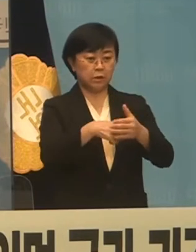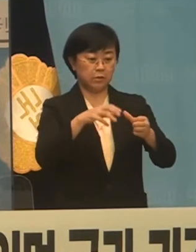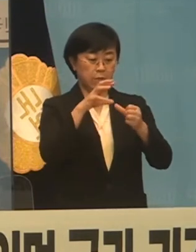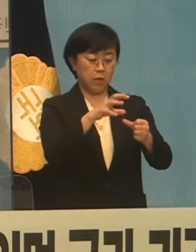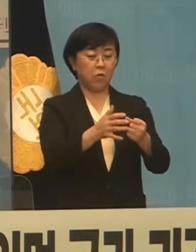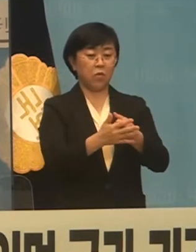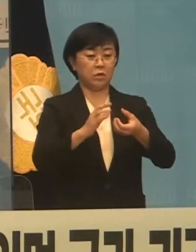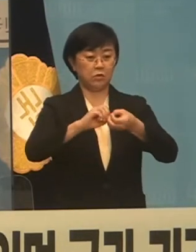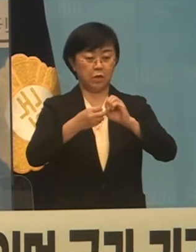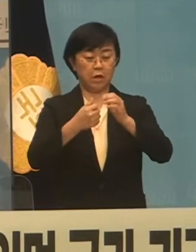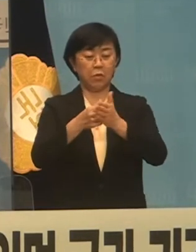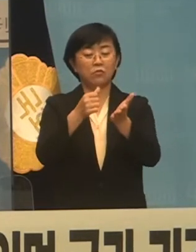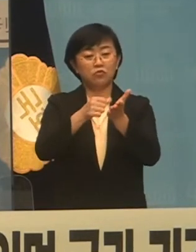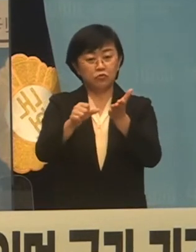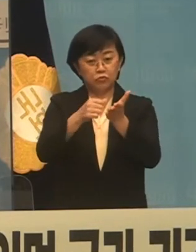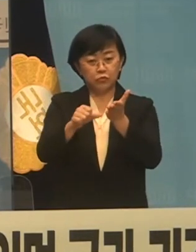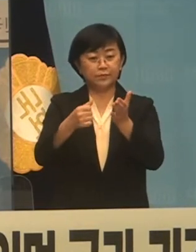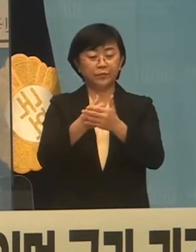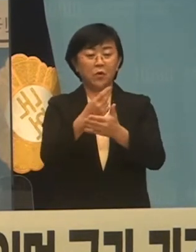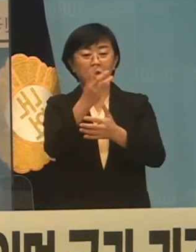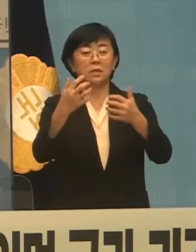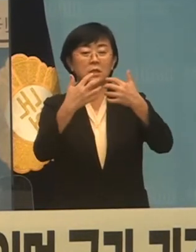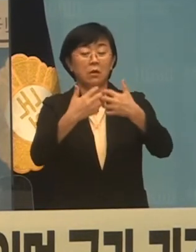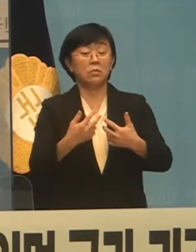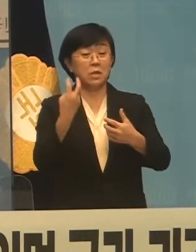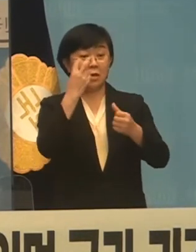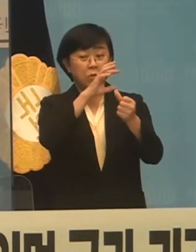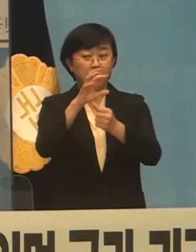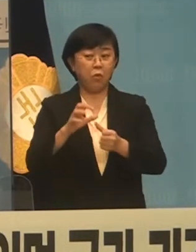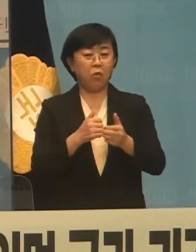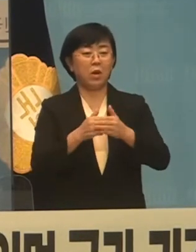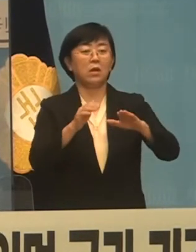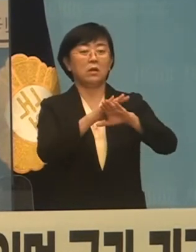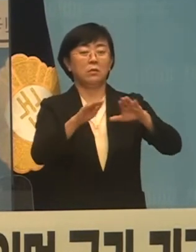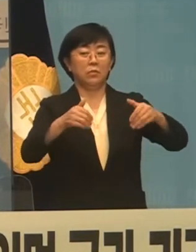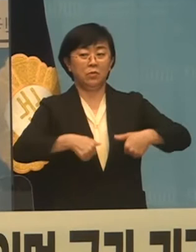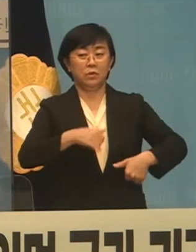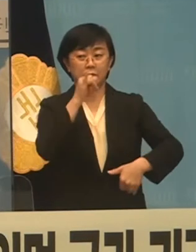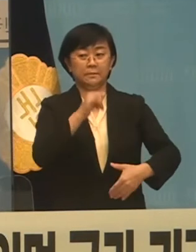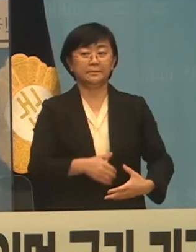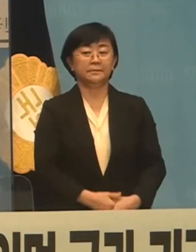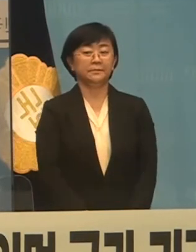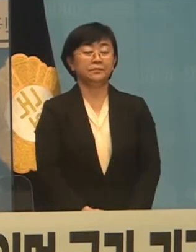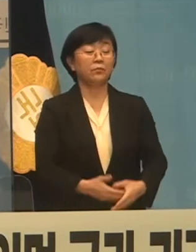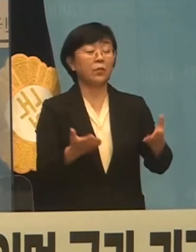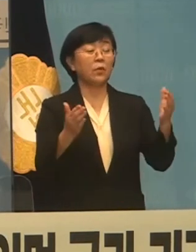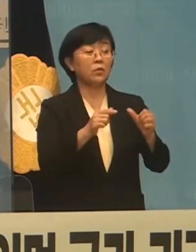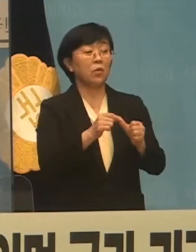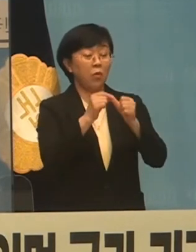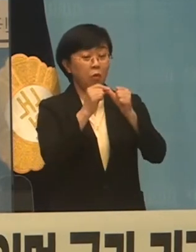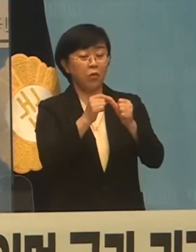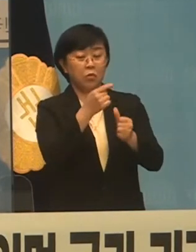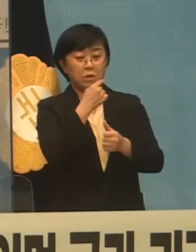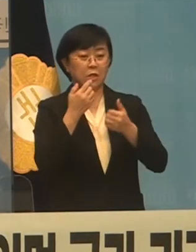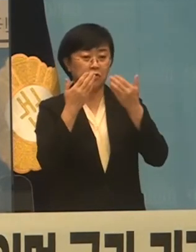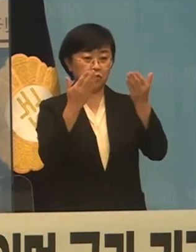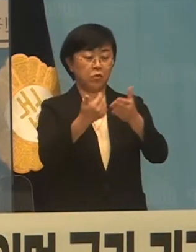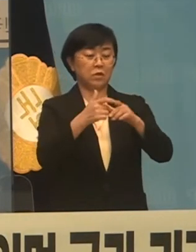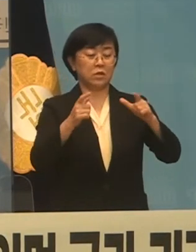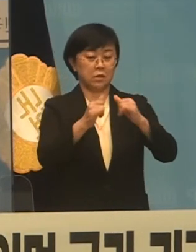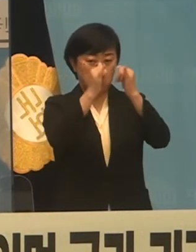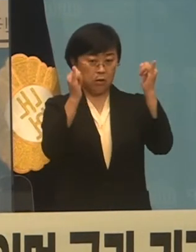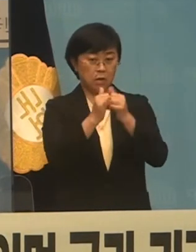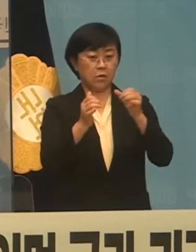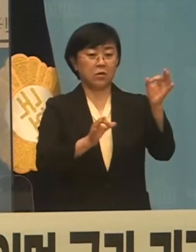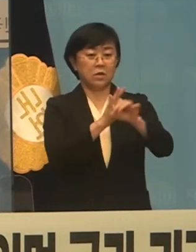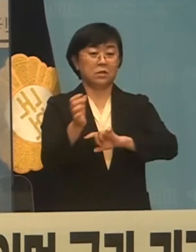제조산업 핵심인 소재, 부품, 장비 사업을 보호할 대책이 필요합니다. 노동자 고용을 보장하고 지역사회